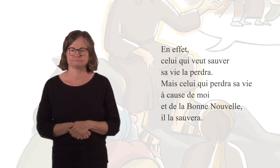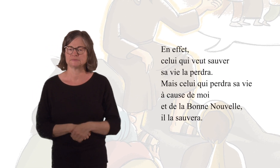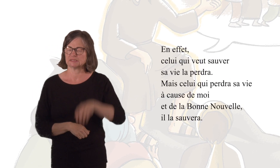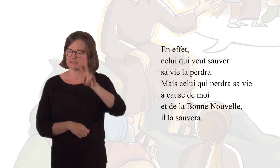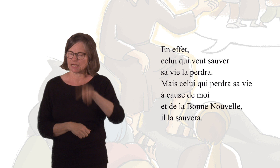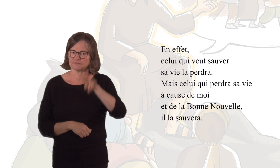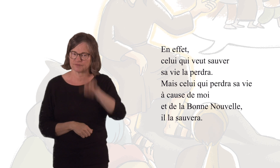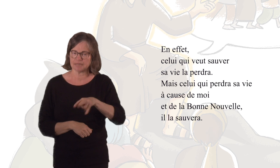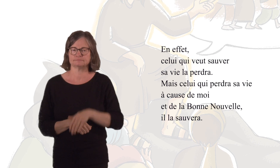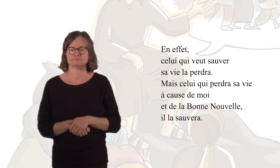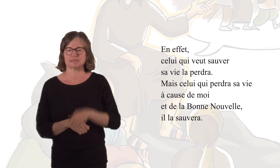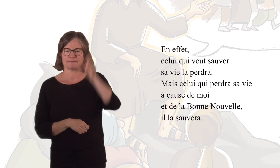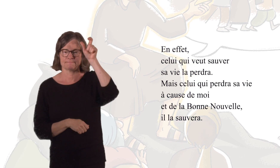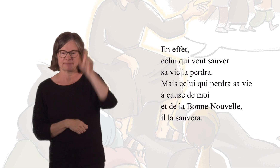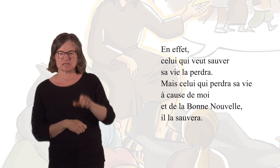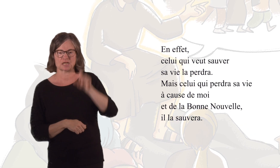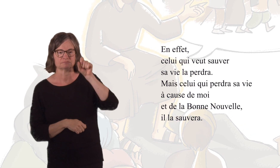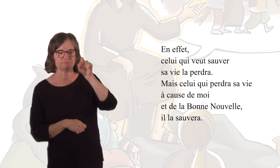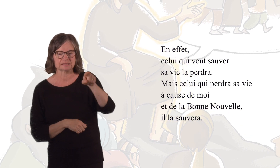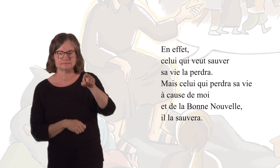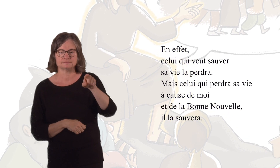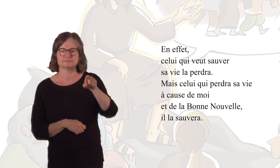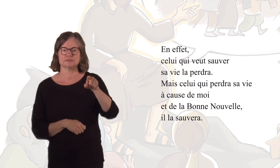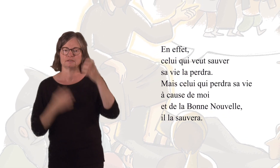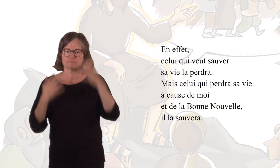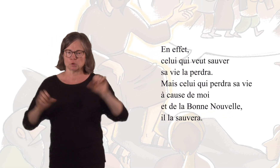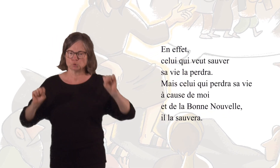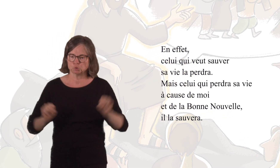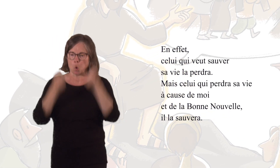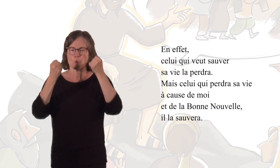En effet, celui qui veut sauver sa vie la perdra.